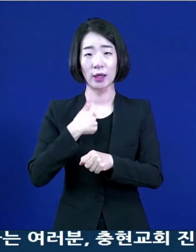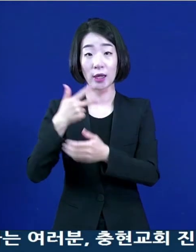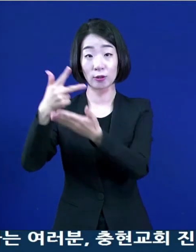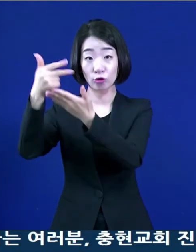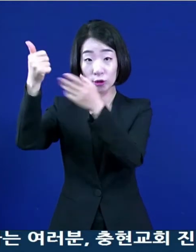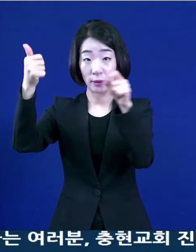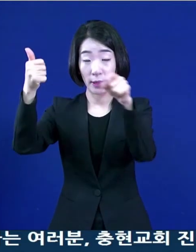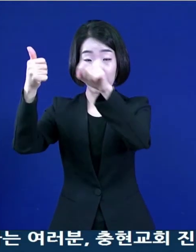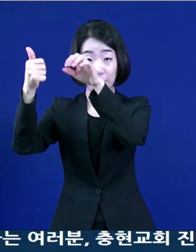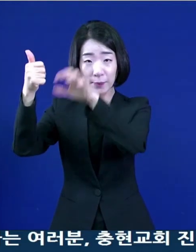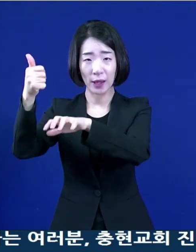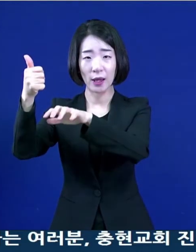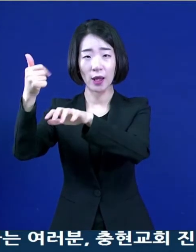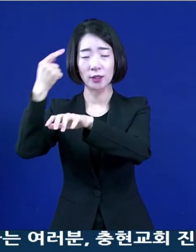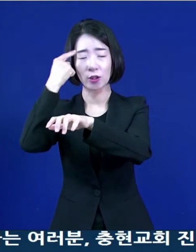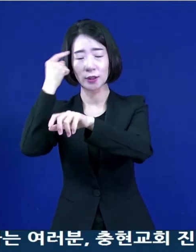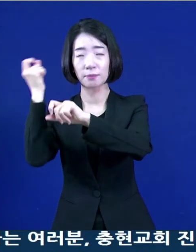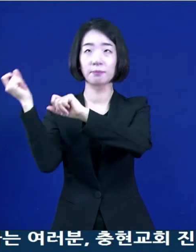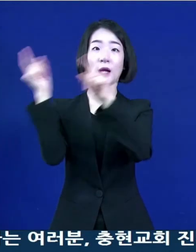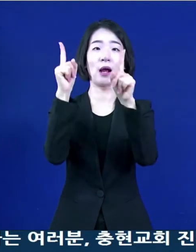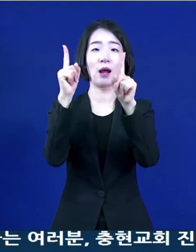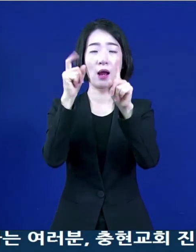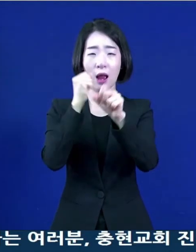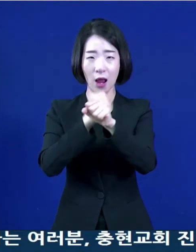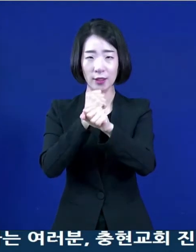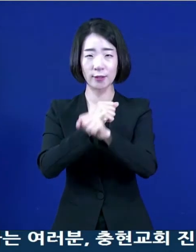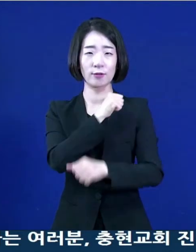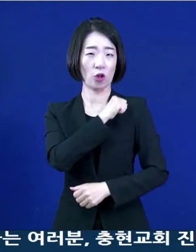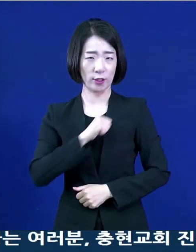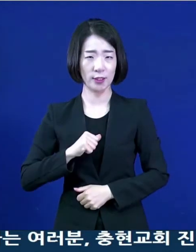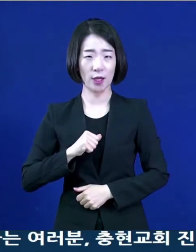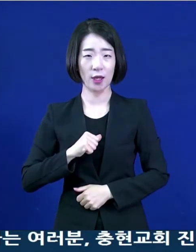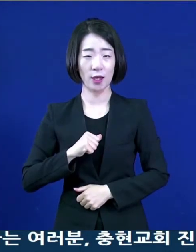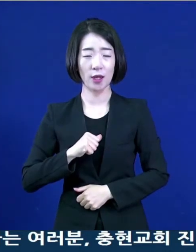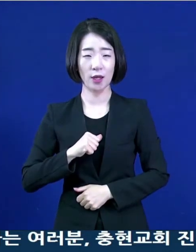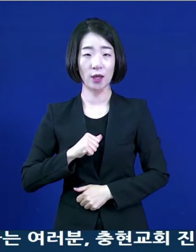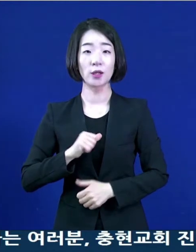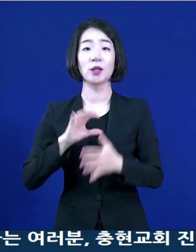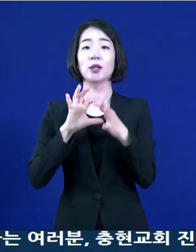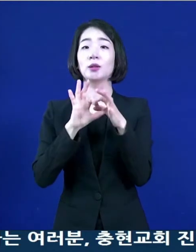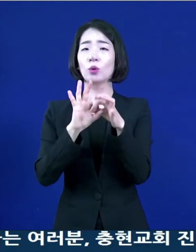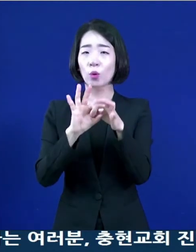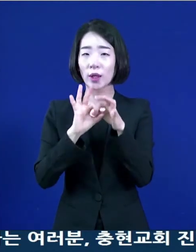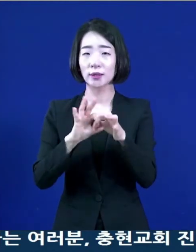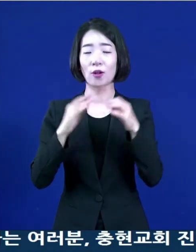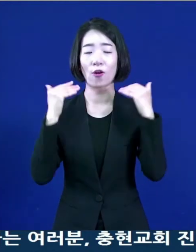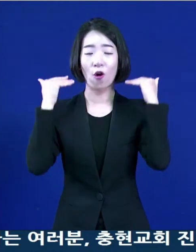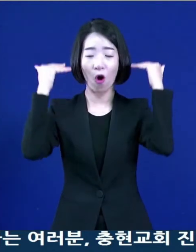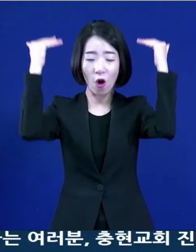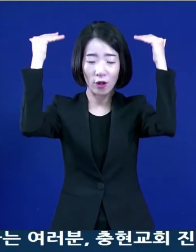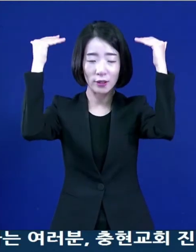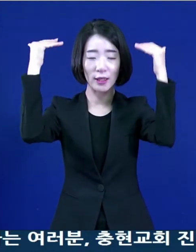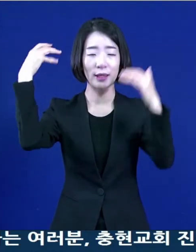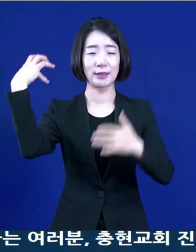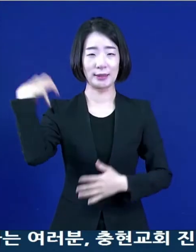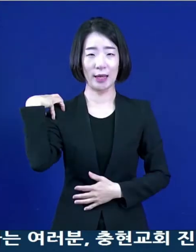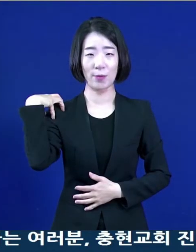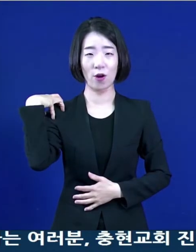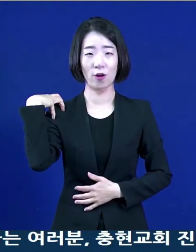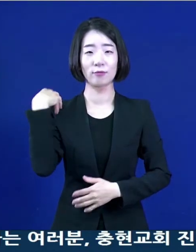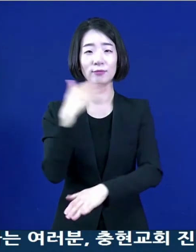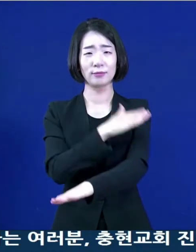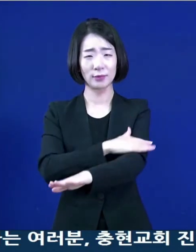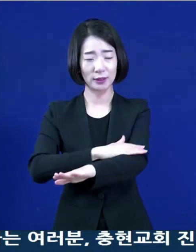앞에 정신을 놓지 않는 절제, 이 절제를 통해서 어른의 사명을 잘 감당할 수 있기를 주